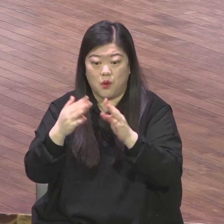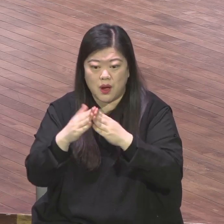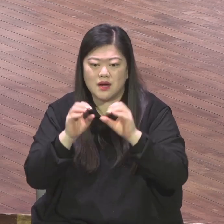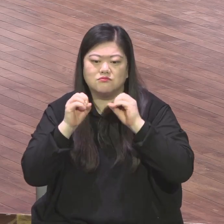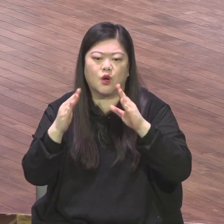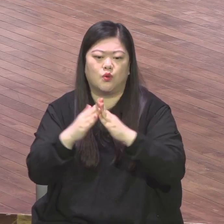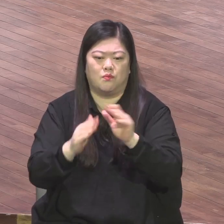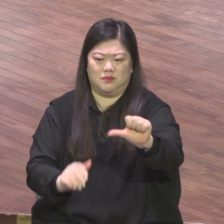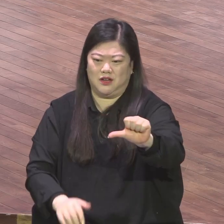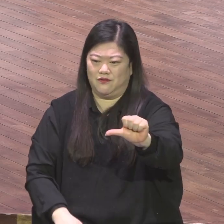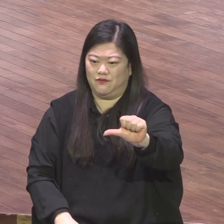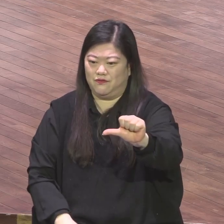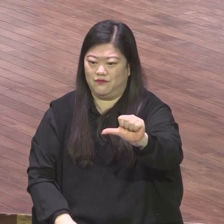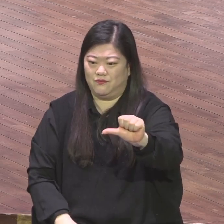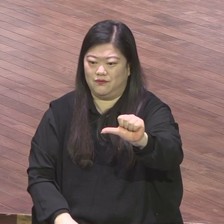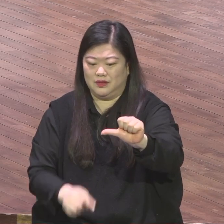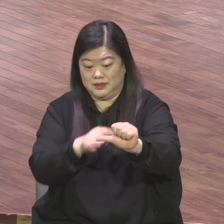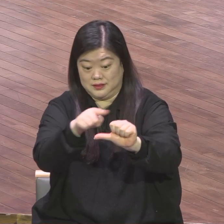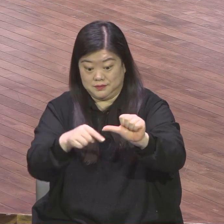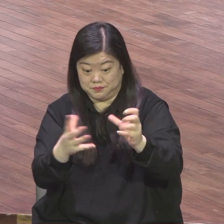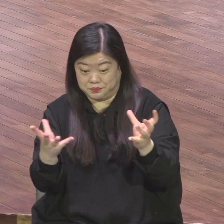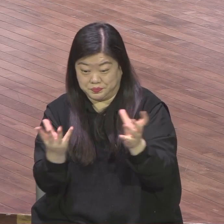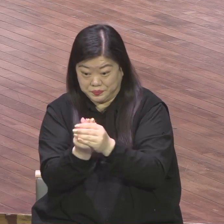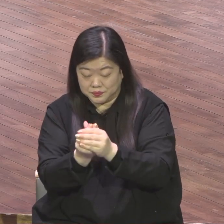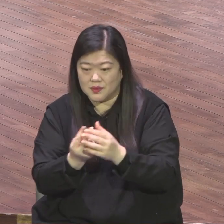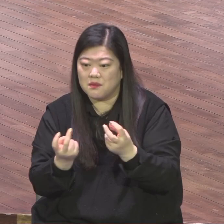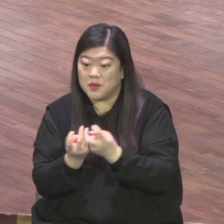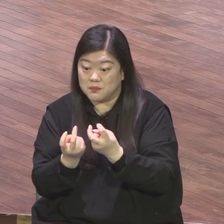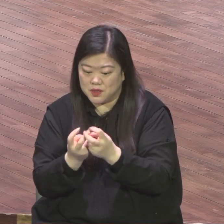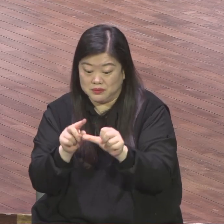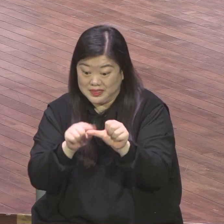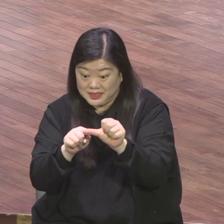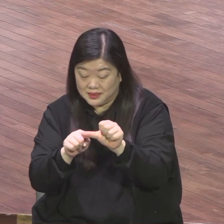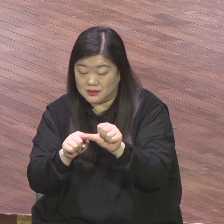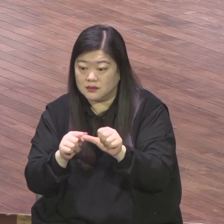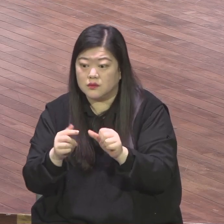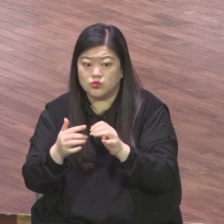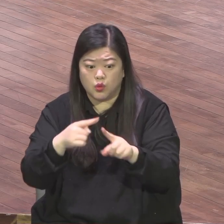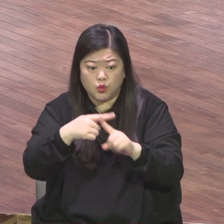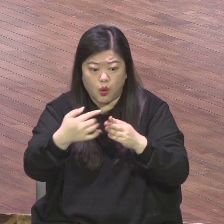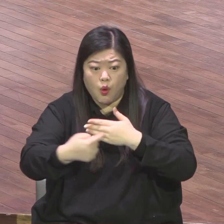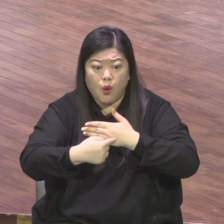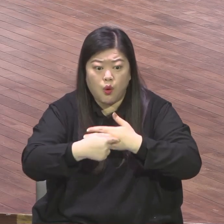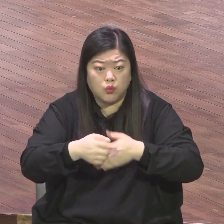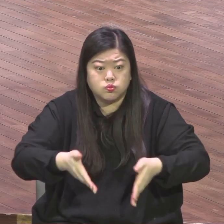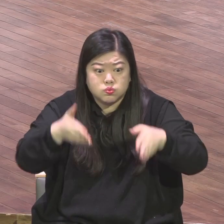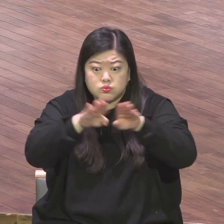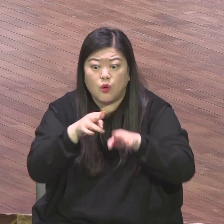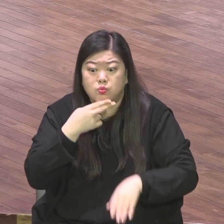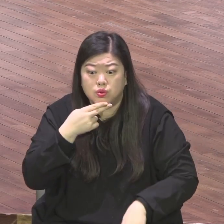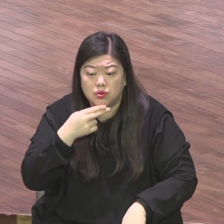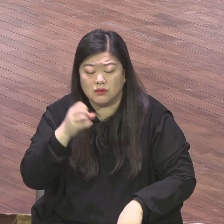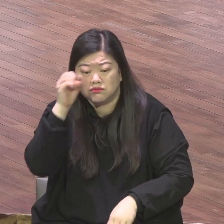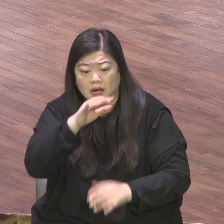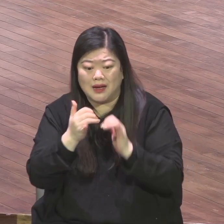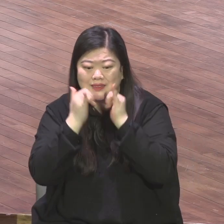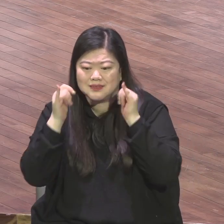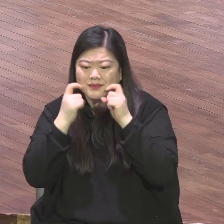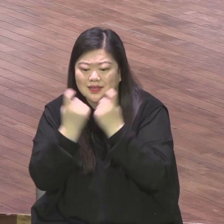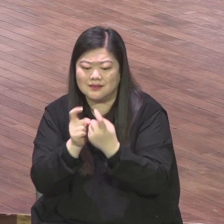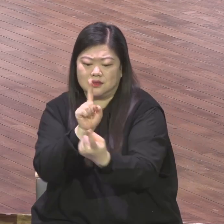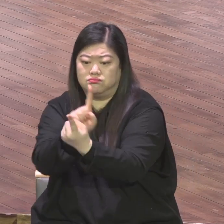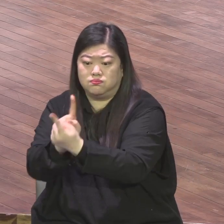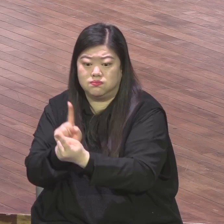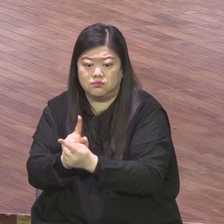이겁니다. 이것을 구체화시켜 나가는 것이 지금 우리가 펼쳐나가고 있는 삶운동이에요.